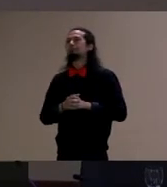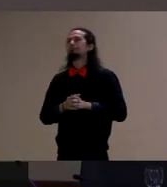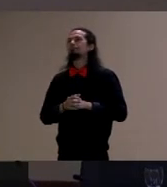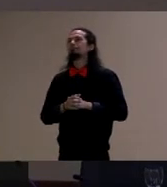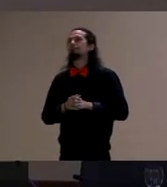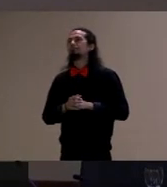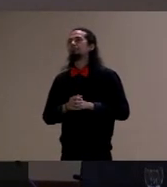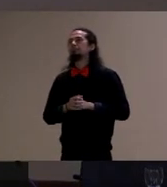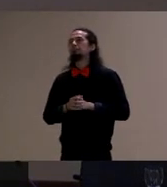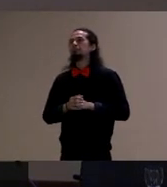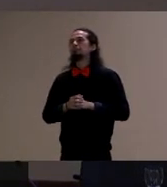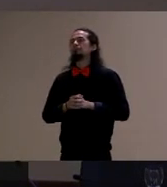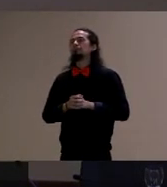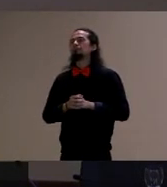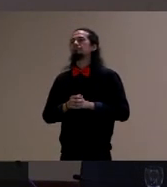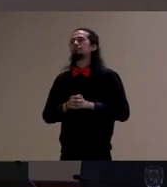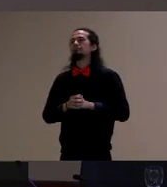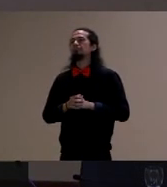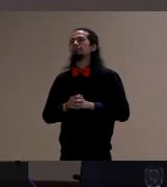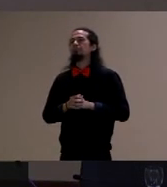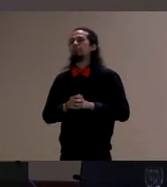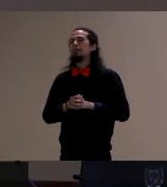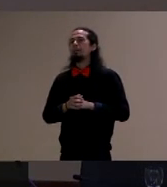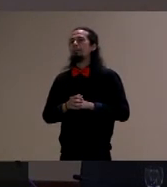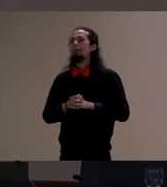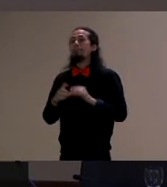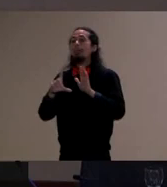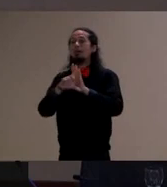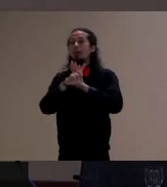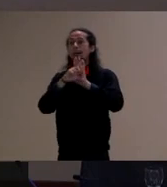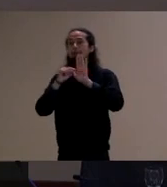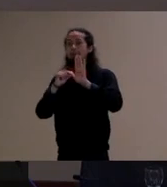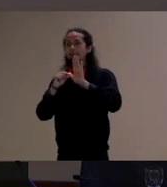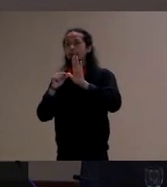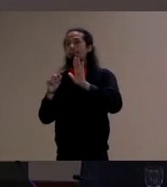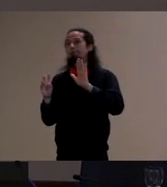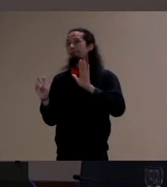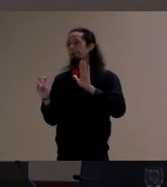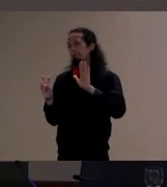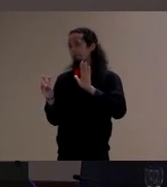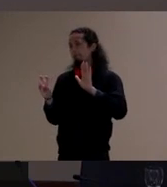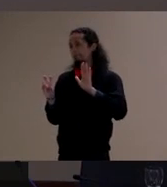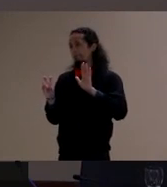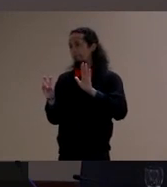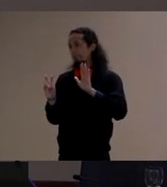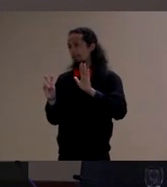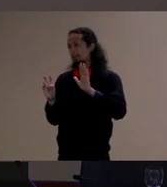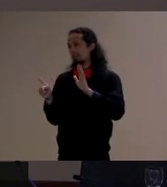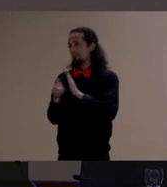Oi e o artigo então quinto da bncc